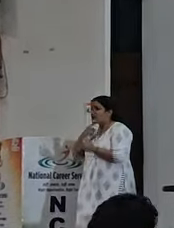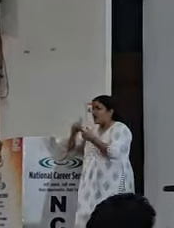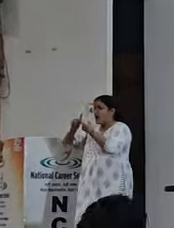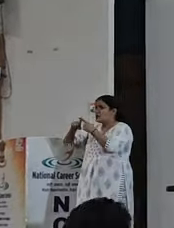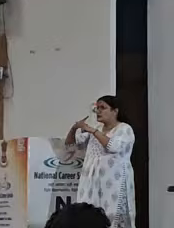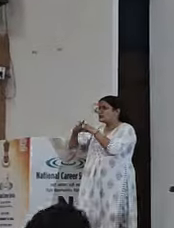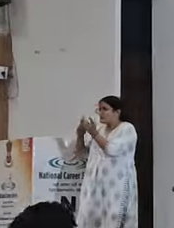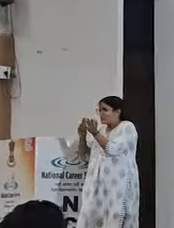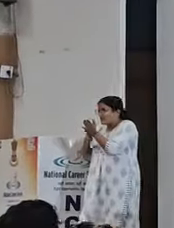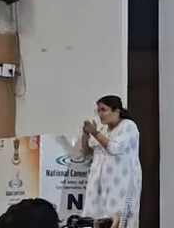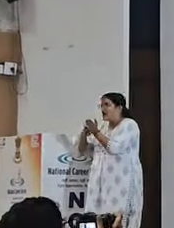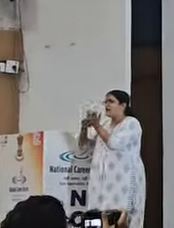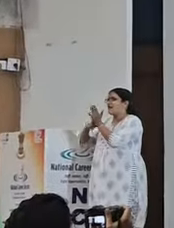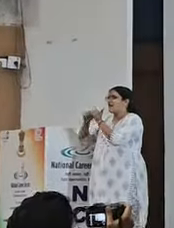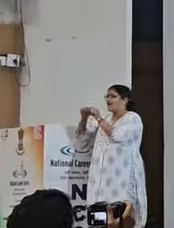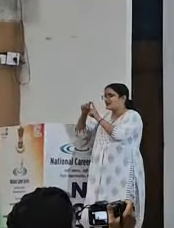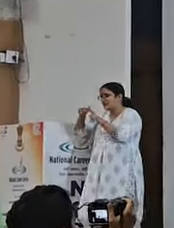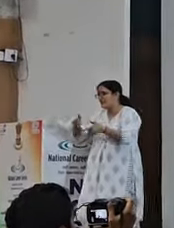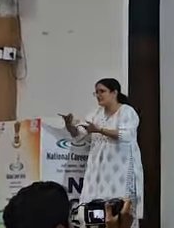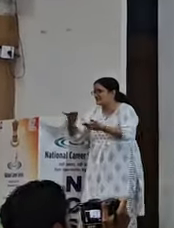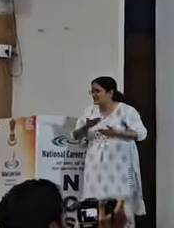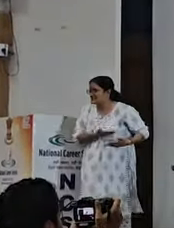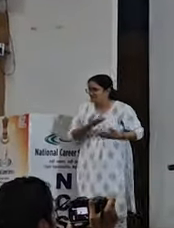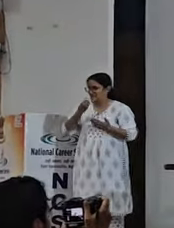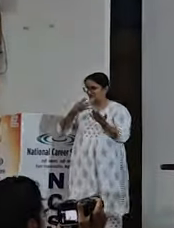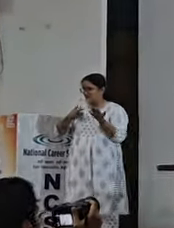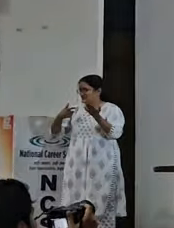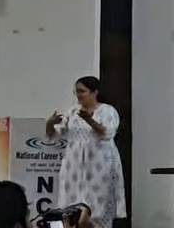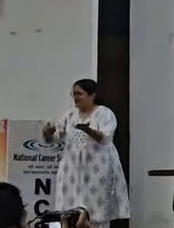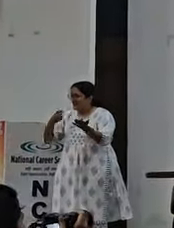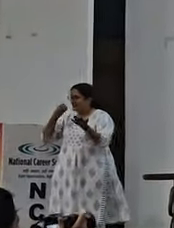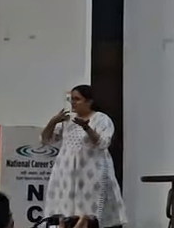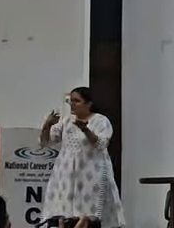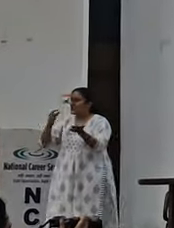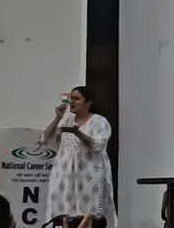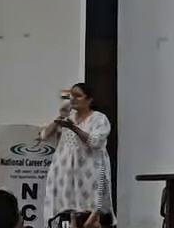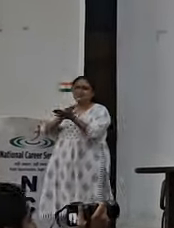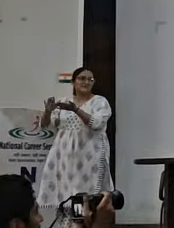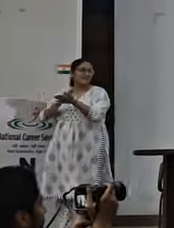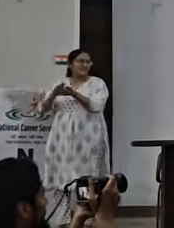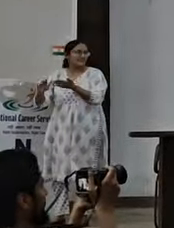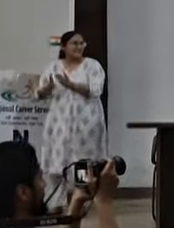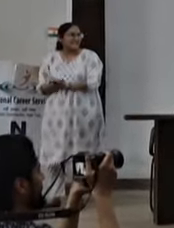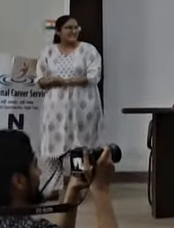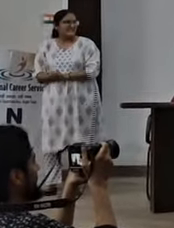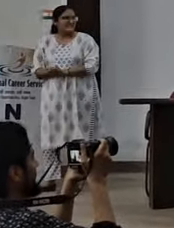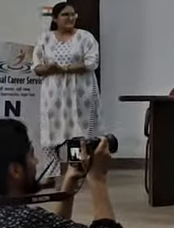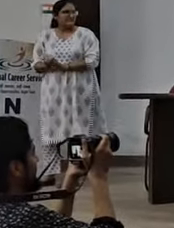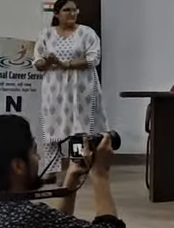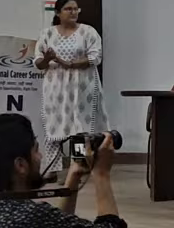मिस टीना जी का मैं बस टीना जी को बुलाना चाहूंगी जो एक एग्जीक्यूटिव मेंबर ऑफ नेशनल एसोसिएशन ऑफ द डेफ।